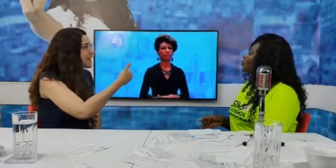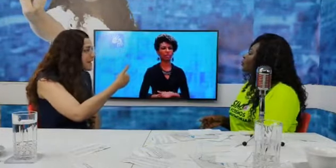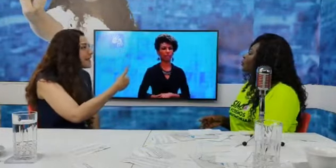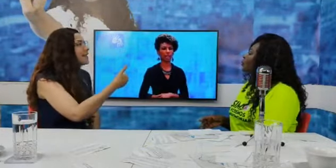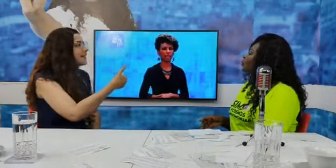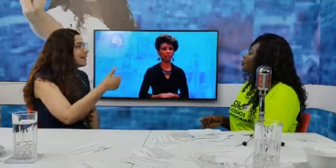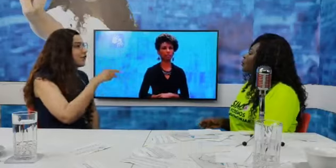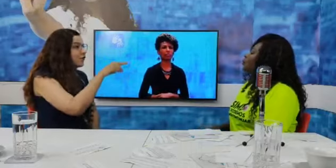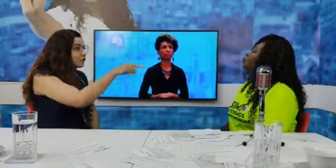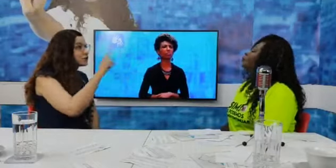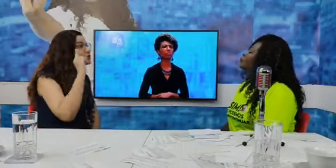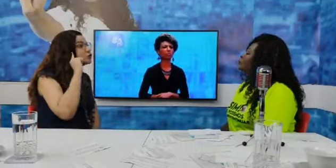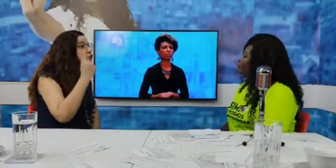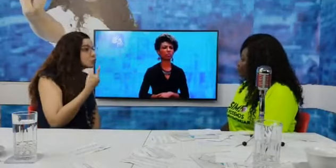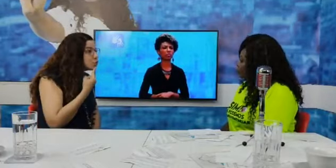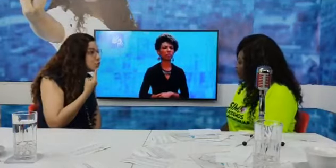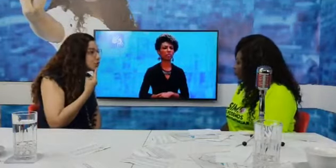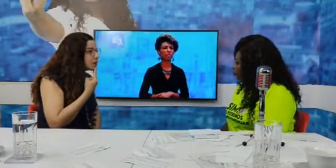tudo bem?